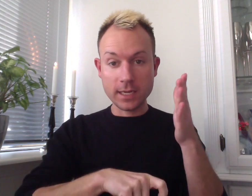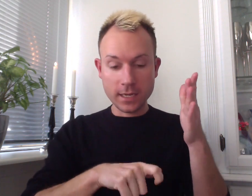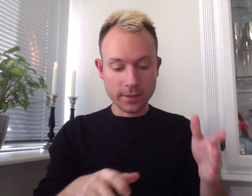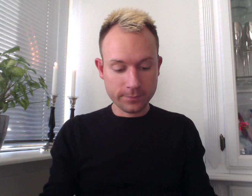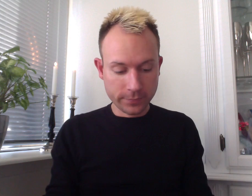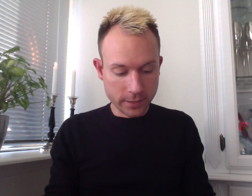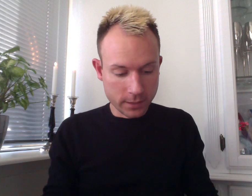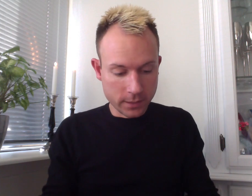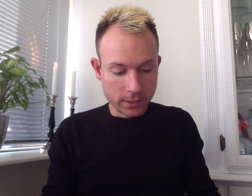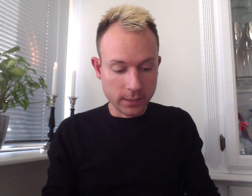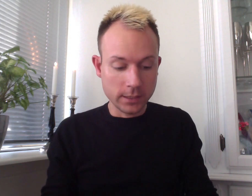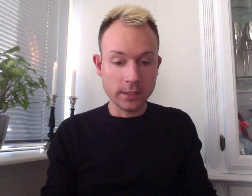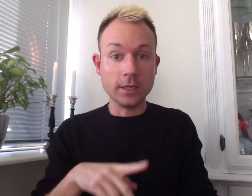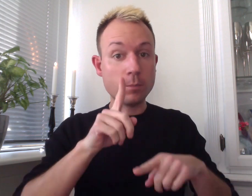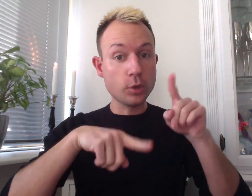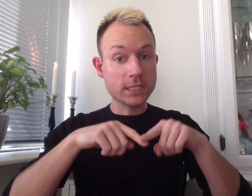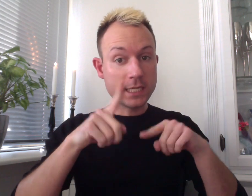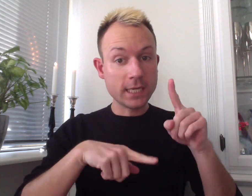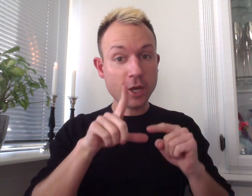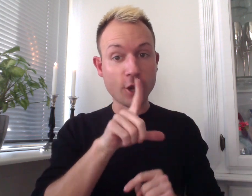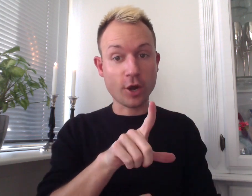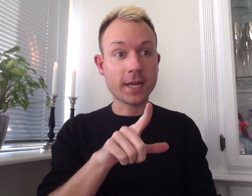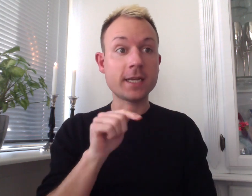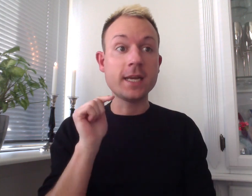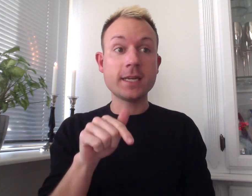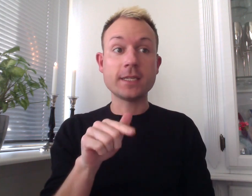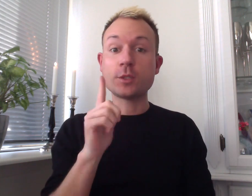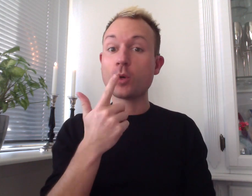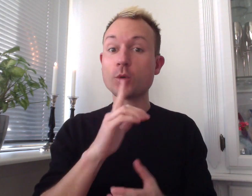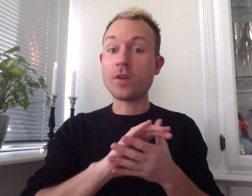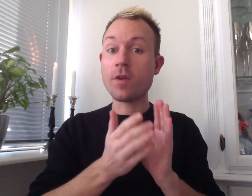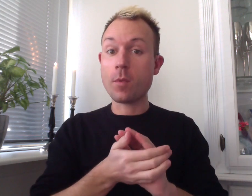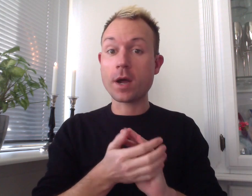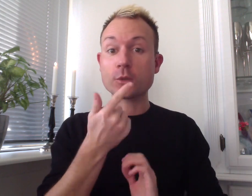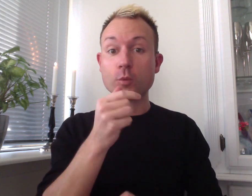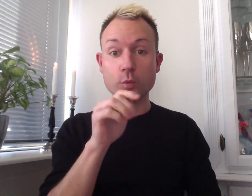artikel i Politiken lørdag den 22.